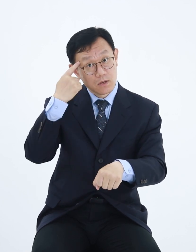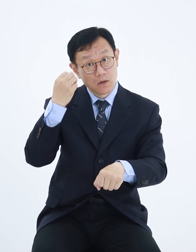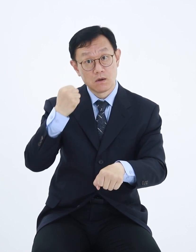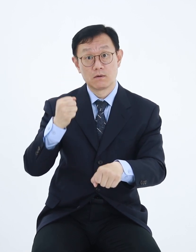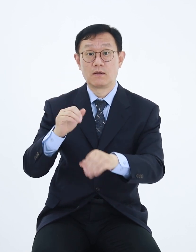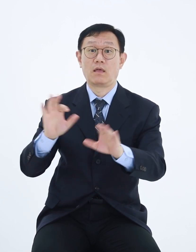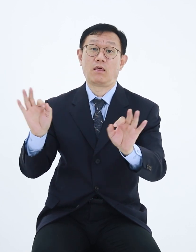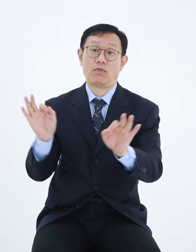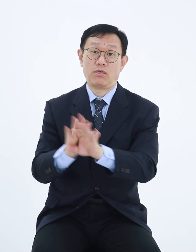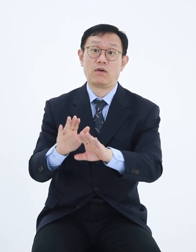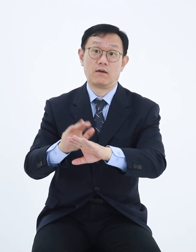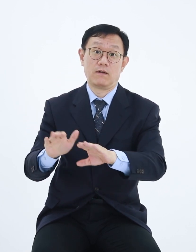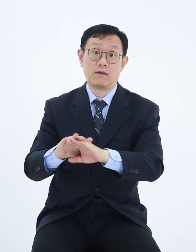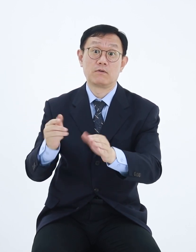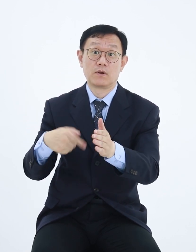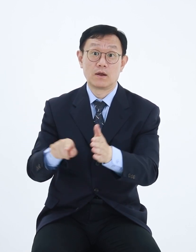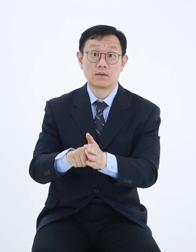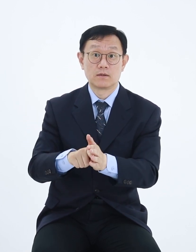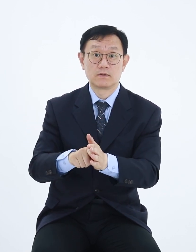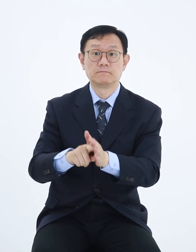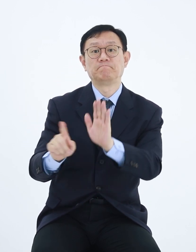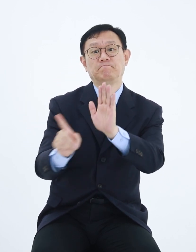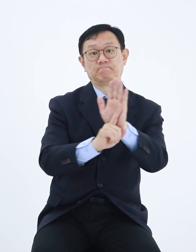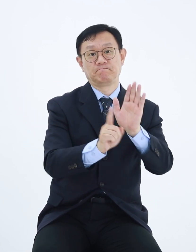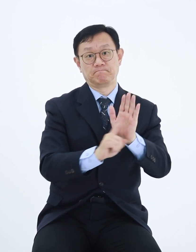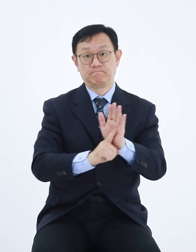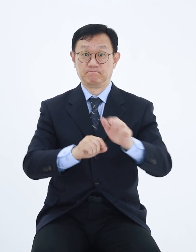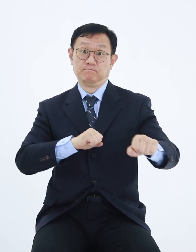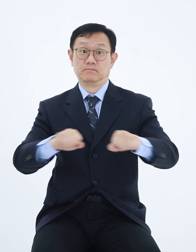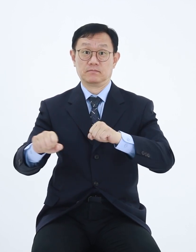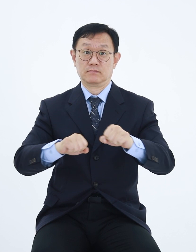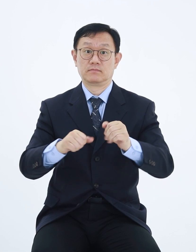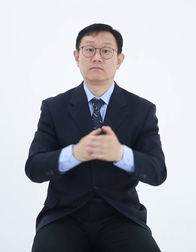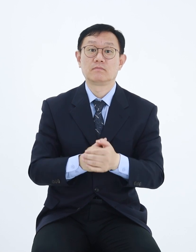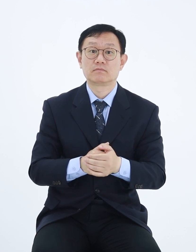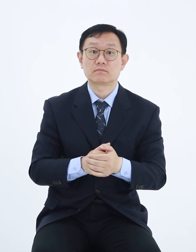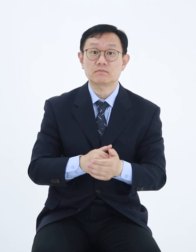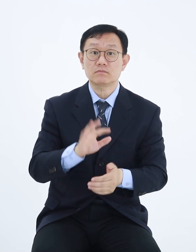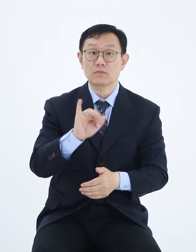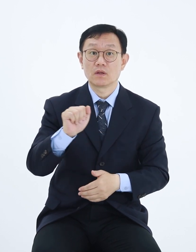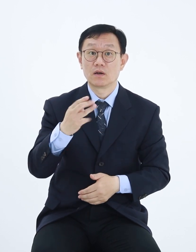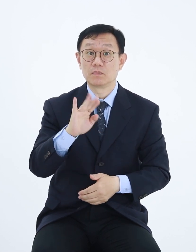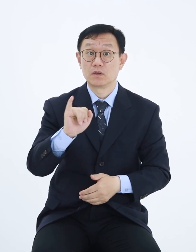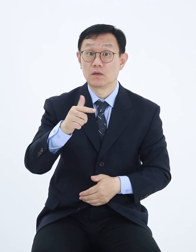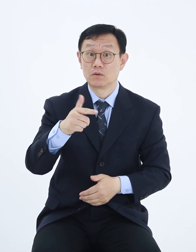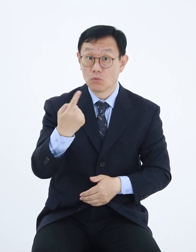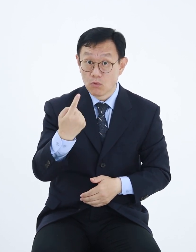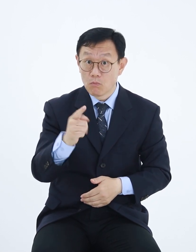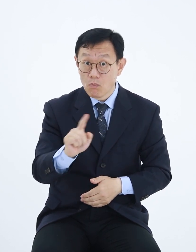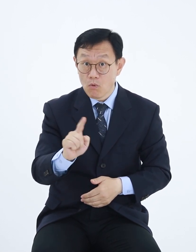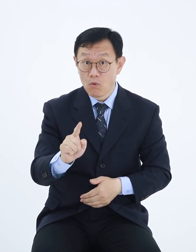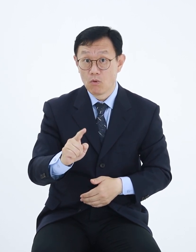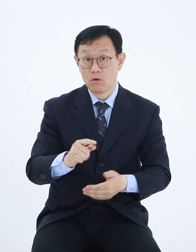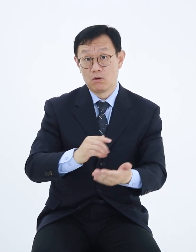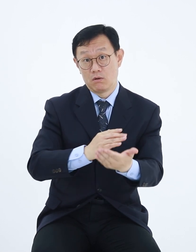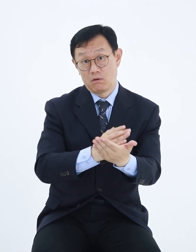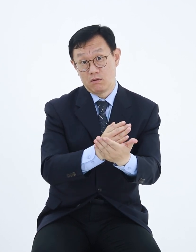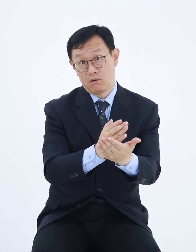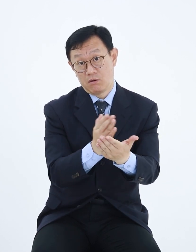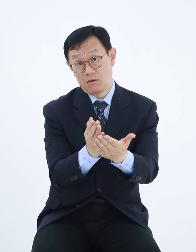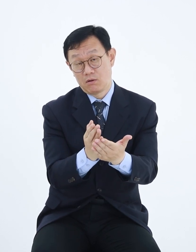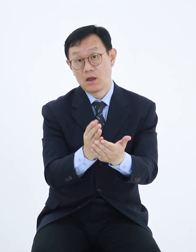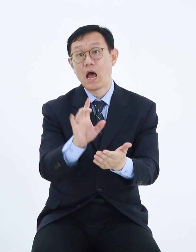없애려고 사람들과 함께 인식 개선 캠페인을 하고 있습니다. 알비노는 수많은 인간 다양성 중 하나일